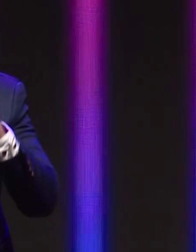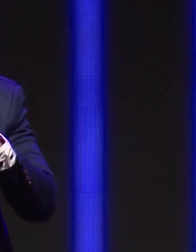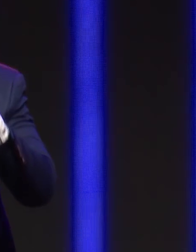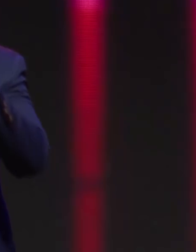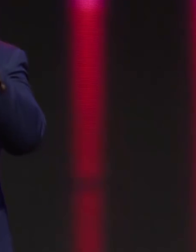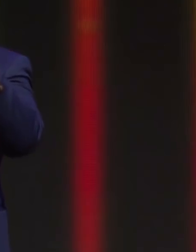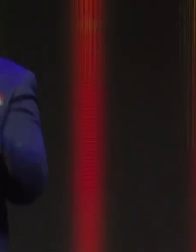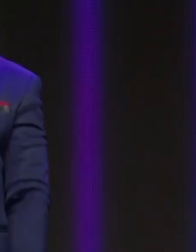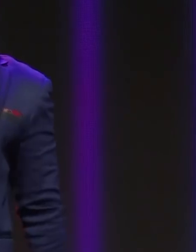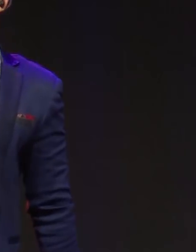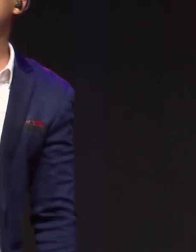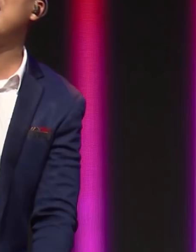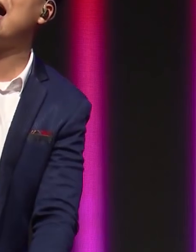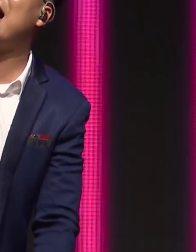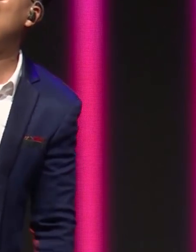kebenaran-Mu